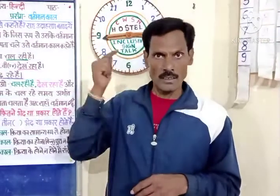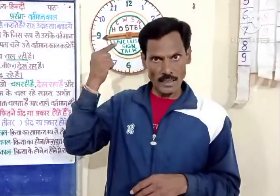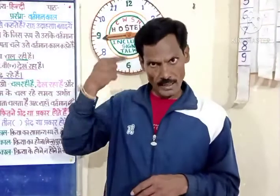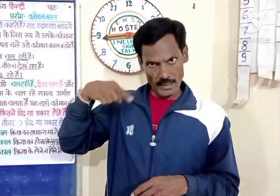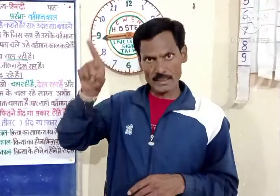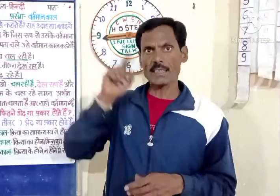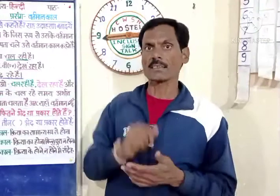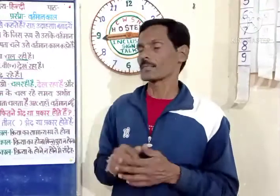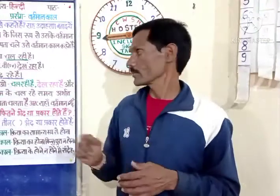अतः